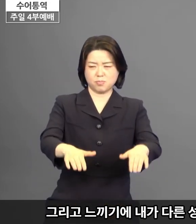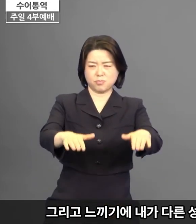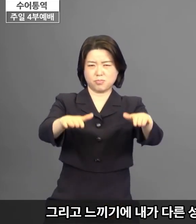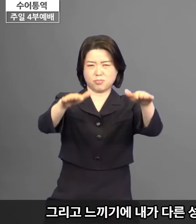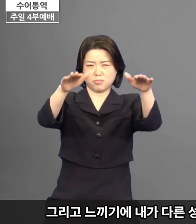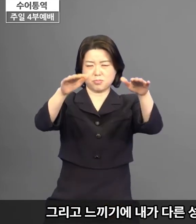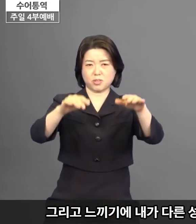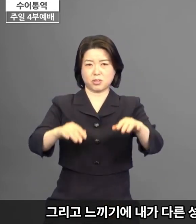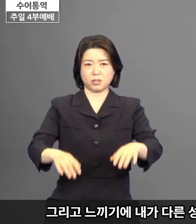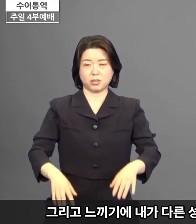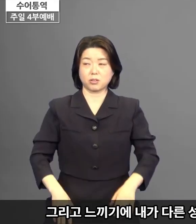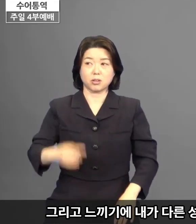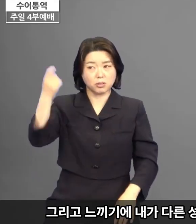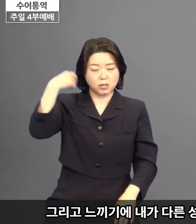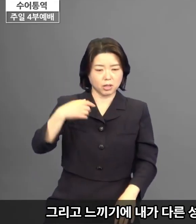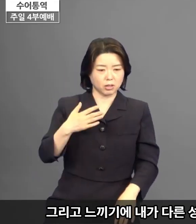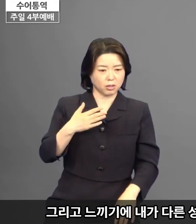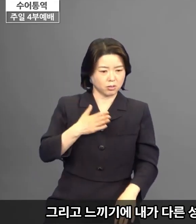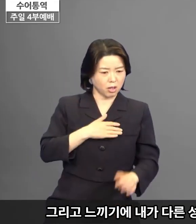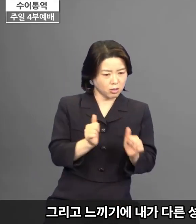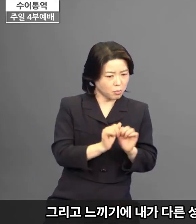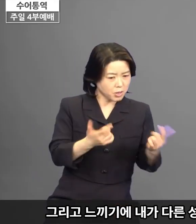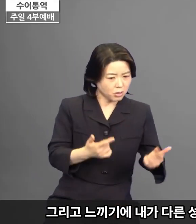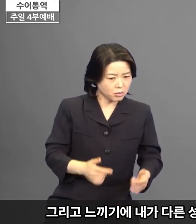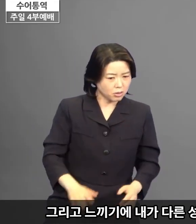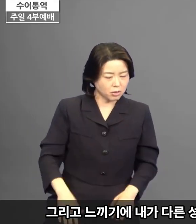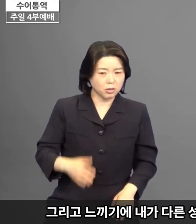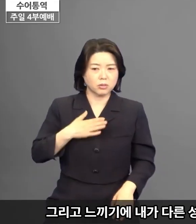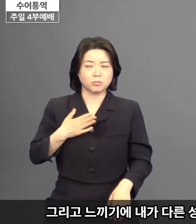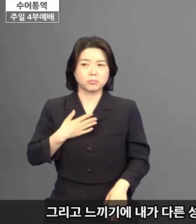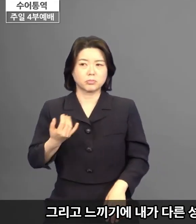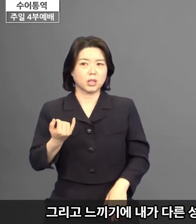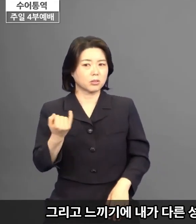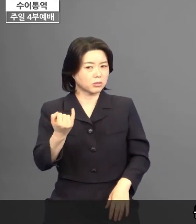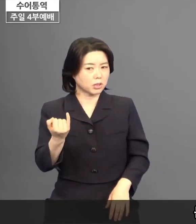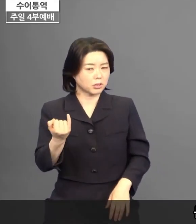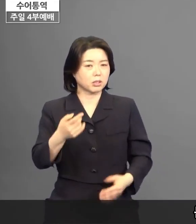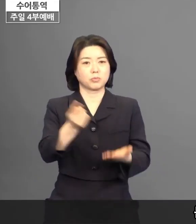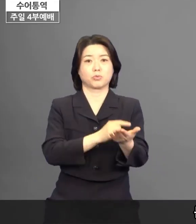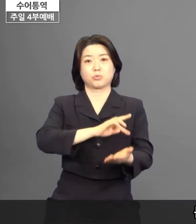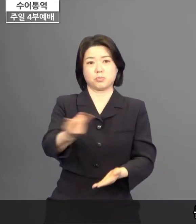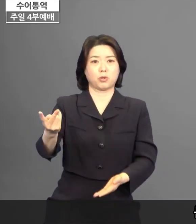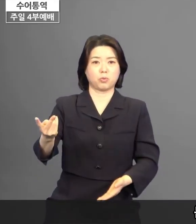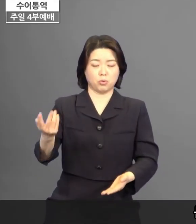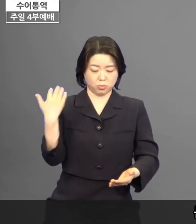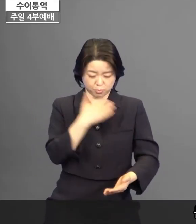느끼기에 내가 다른 성이라고 느끼면 수술을 하는 겁니다. 몸을요.